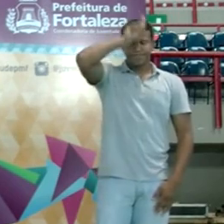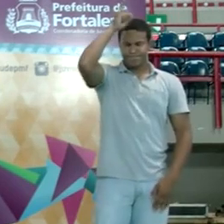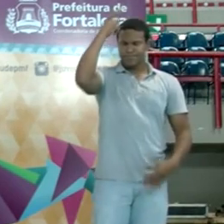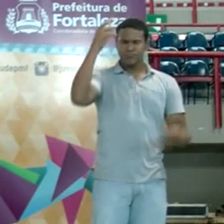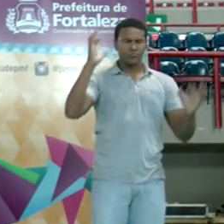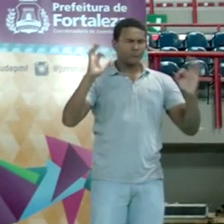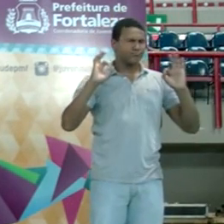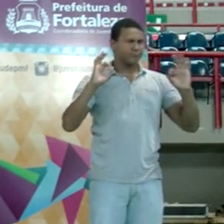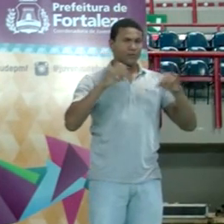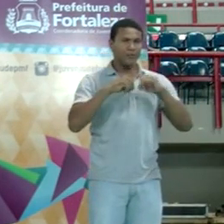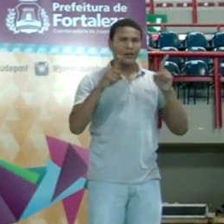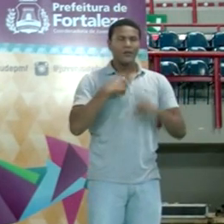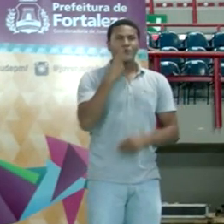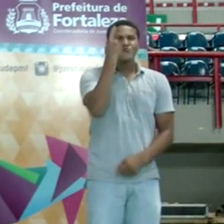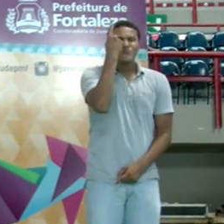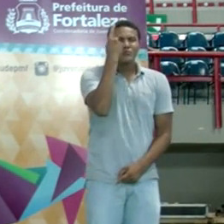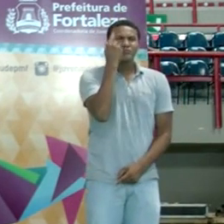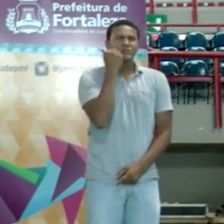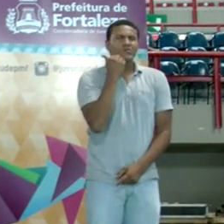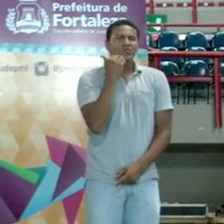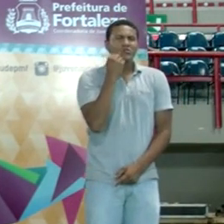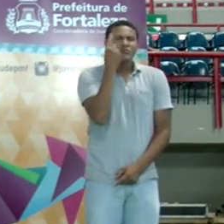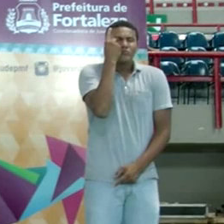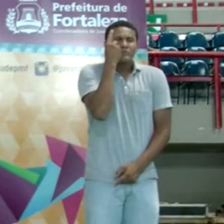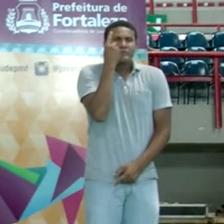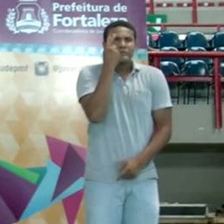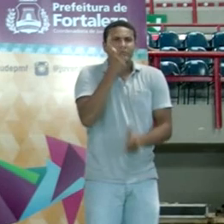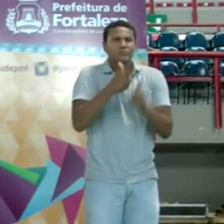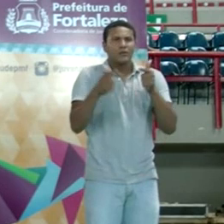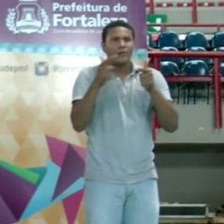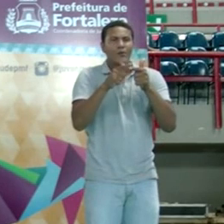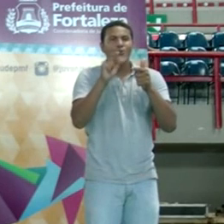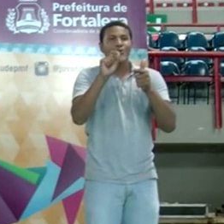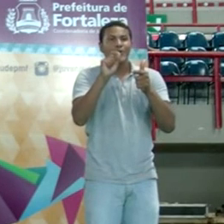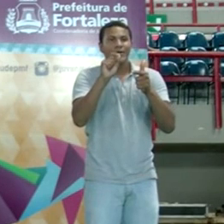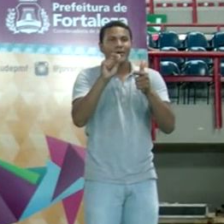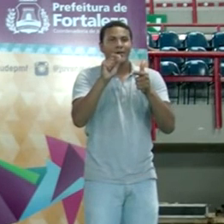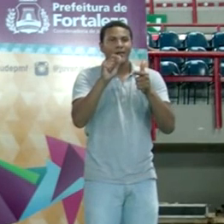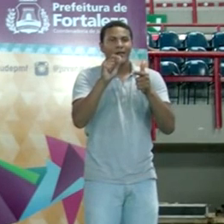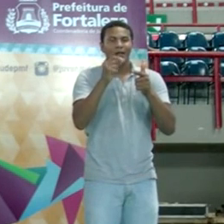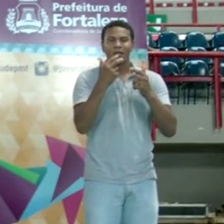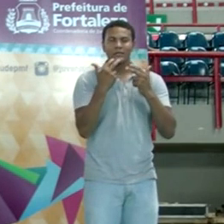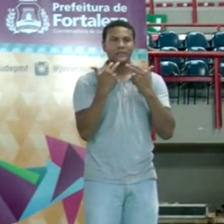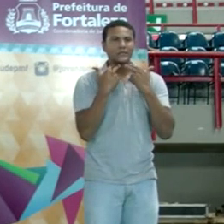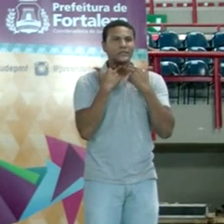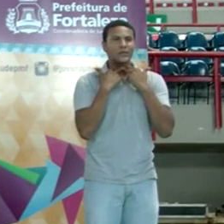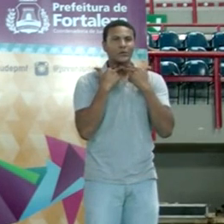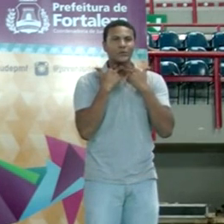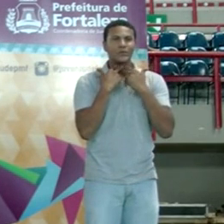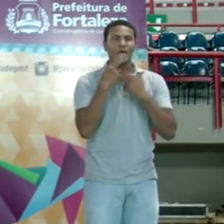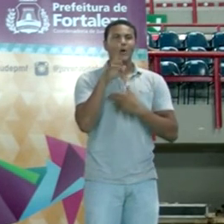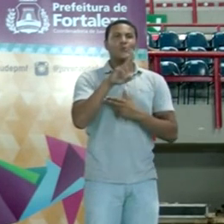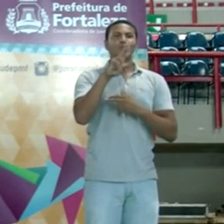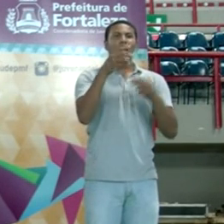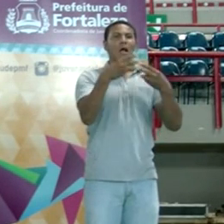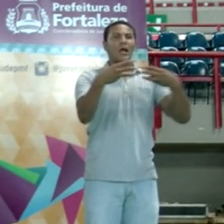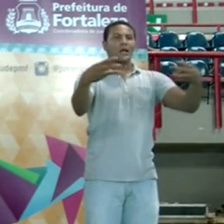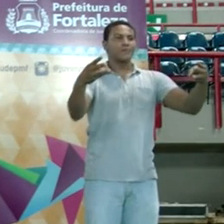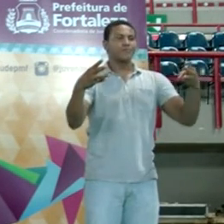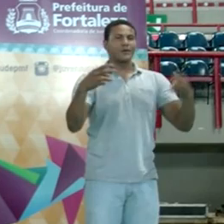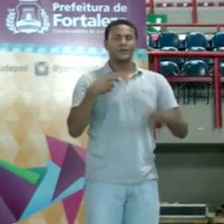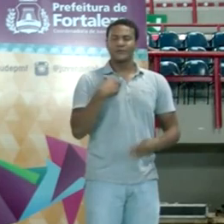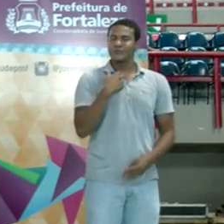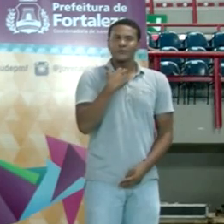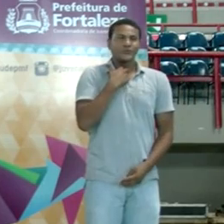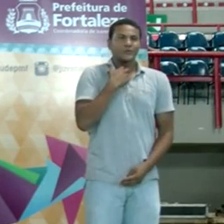mas ele teve uma falha muito grande, que é o fato dele não ser possível de se utilizar em caminhões, porque